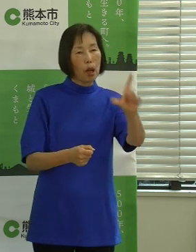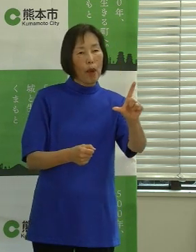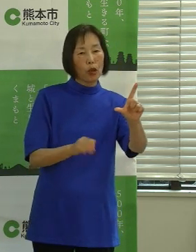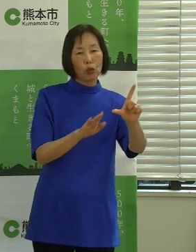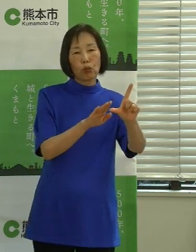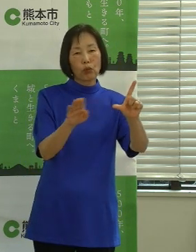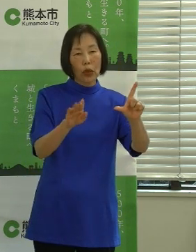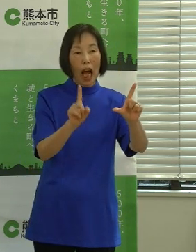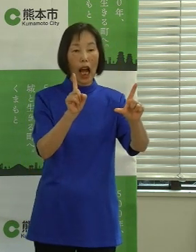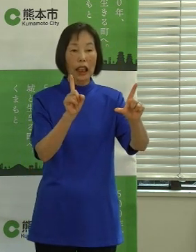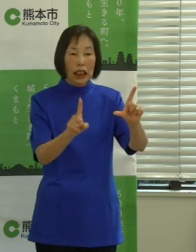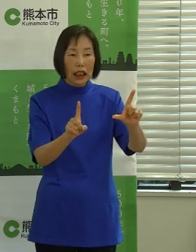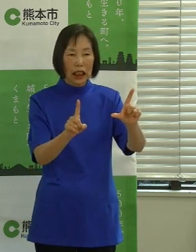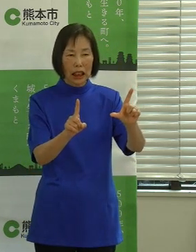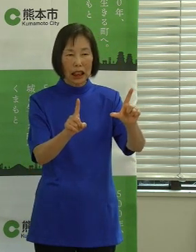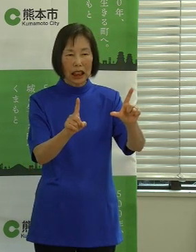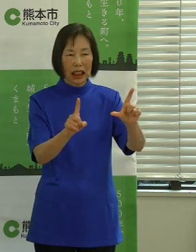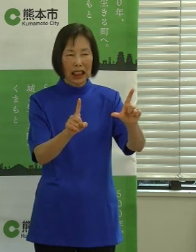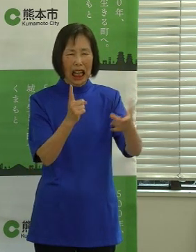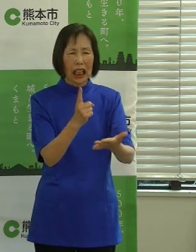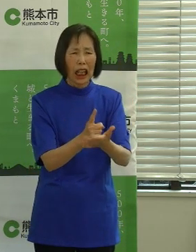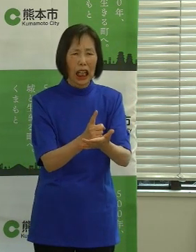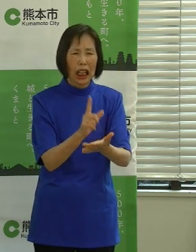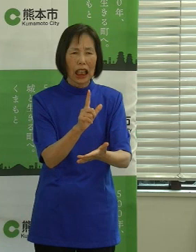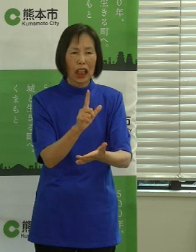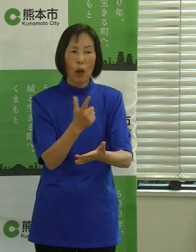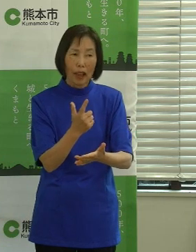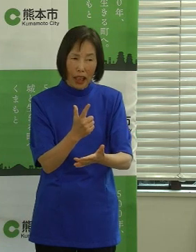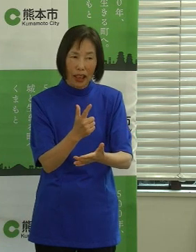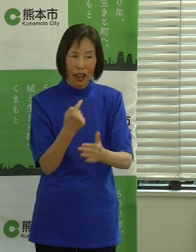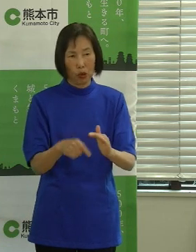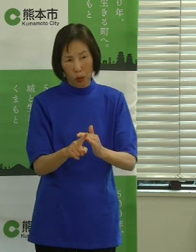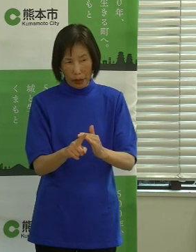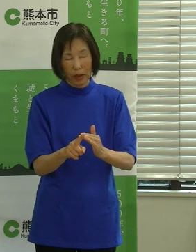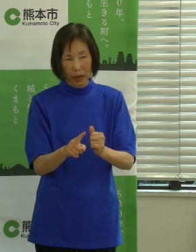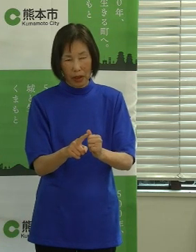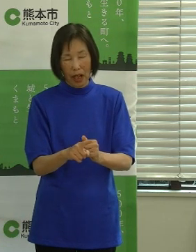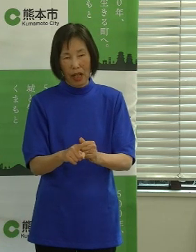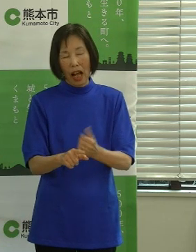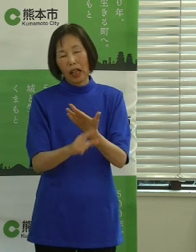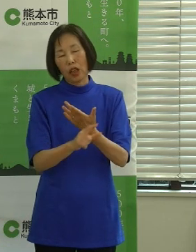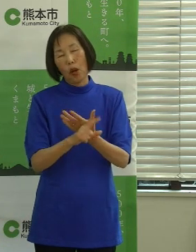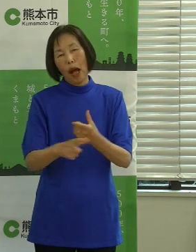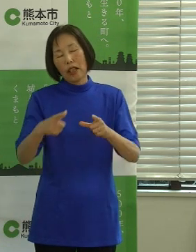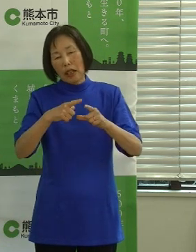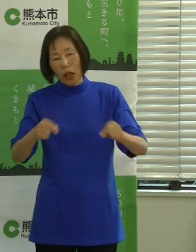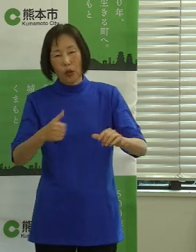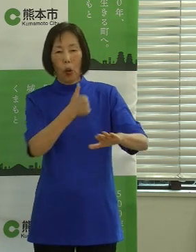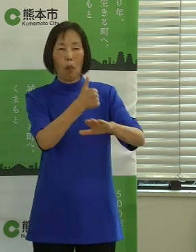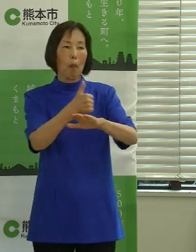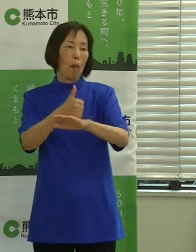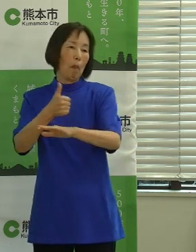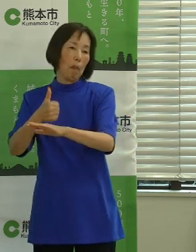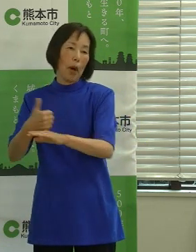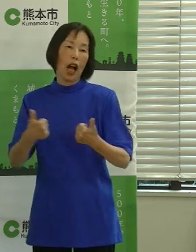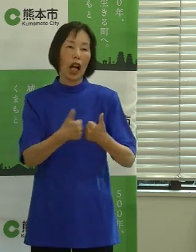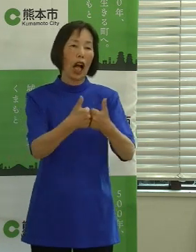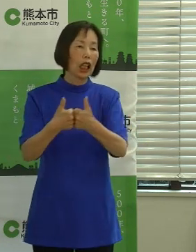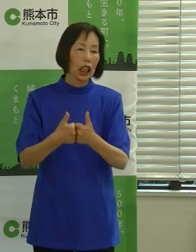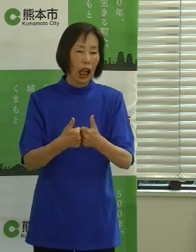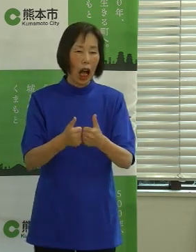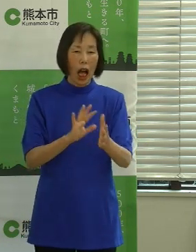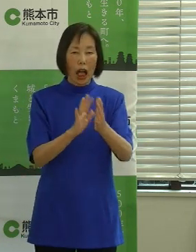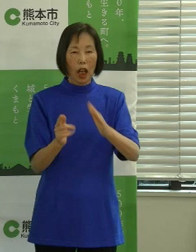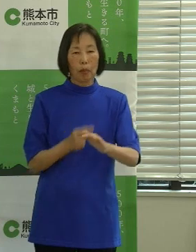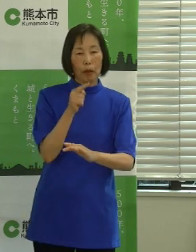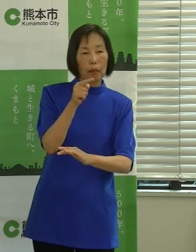という単純なものではないんでしょうか。例えば全国の知事会が、ね、越境自粛